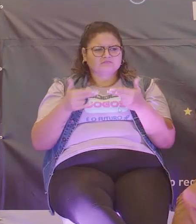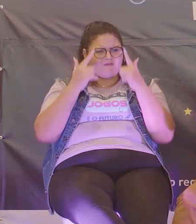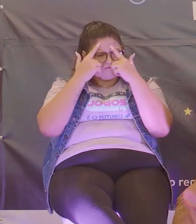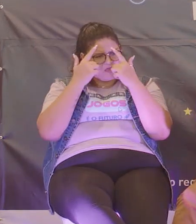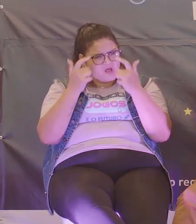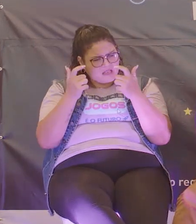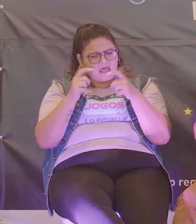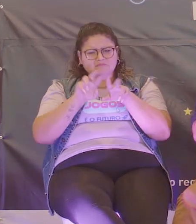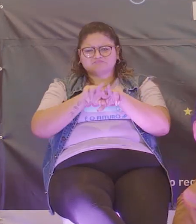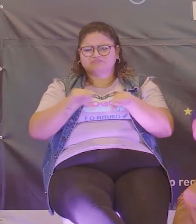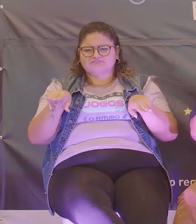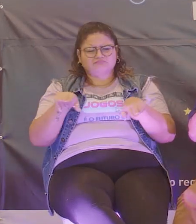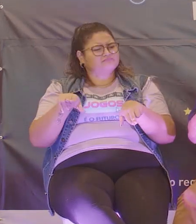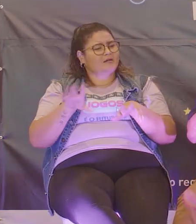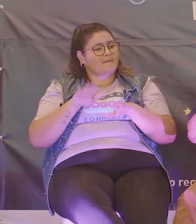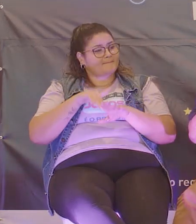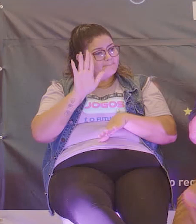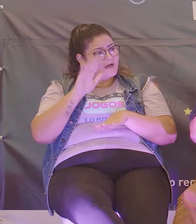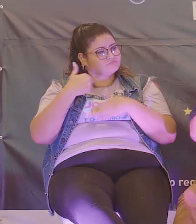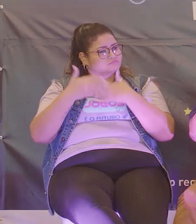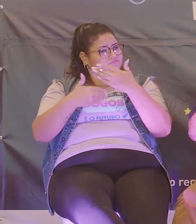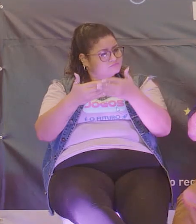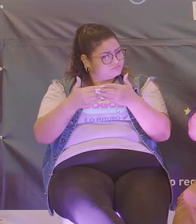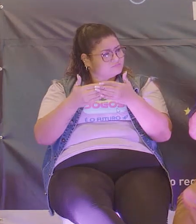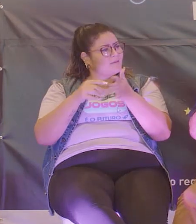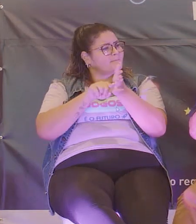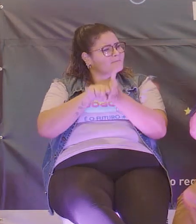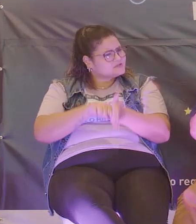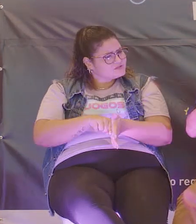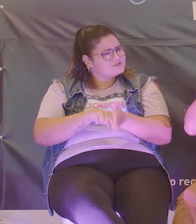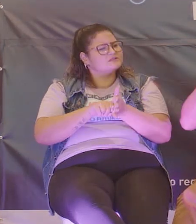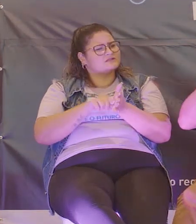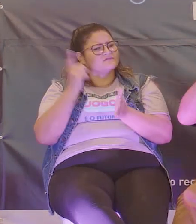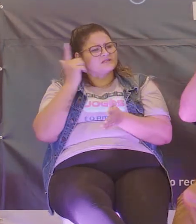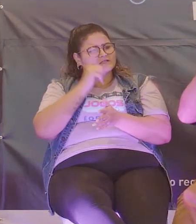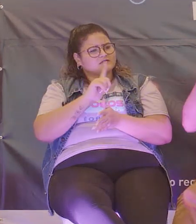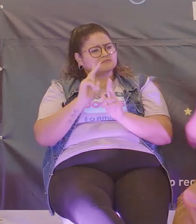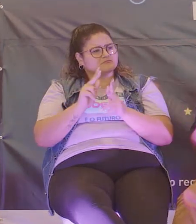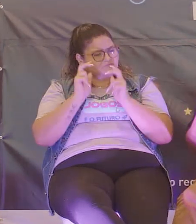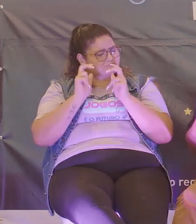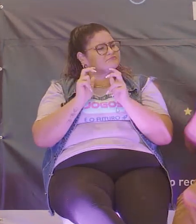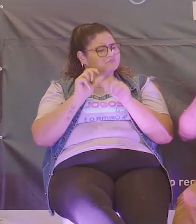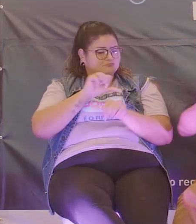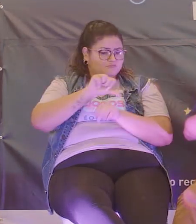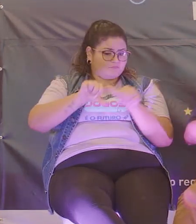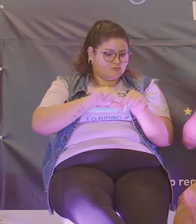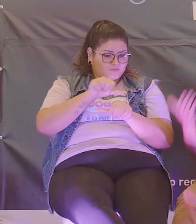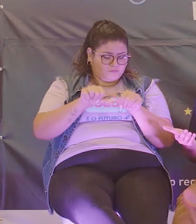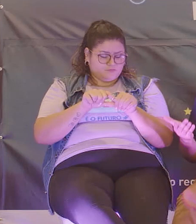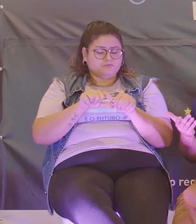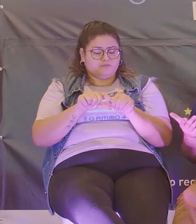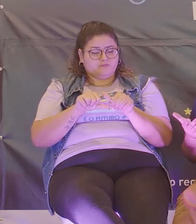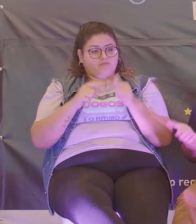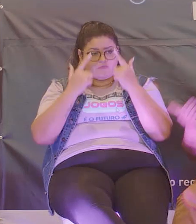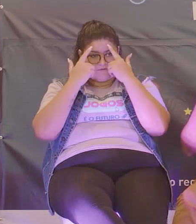tipo de coisa, mas cada vez que vai avançando você vê que pesquisas, você vê que isso vai sendo destruído, vai sendo modificado, e não só não traz